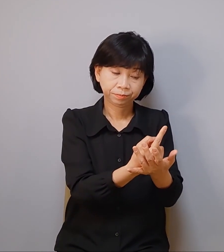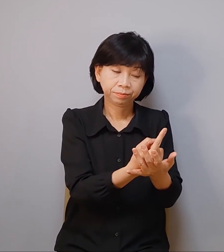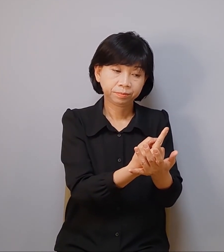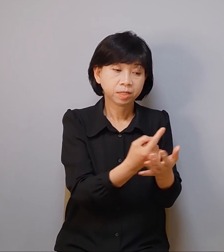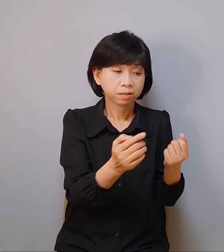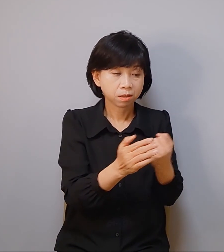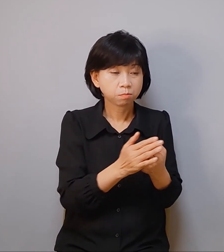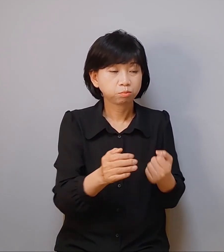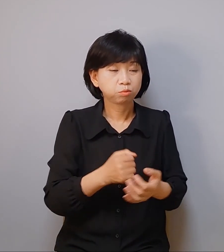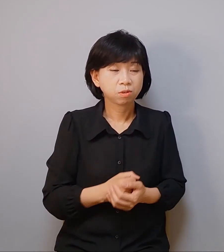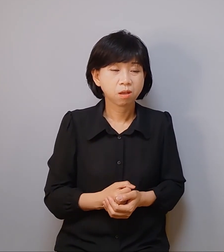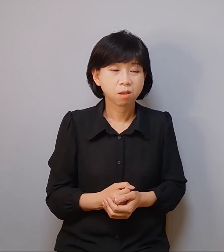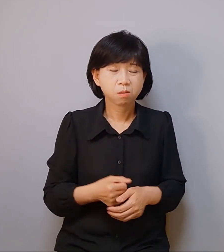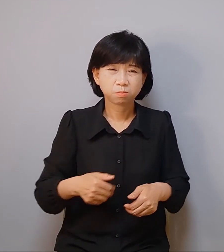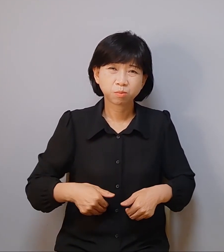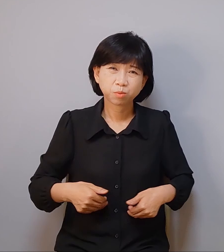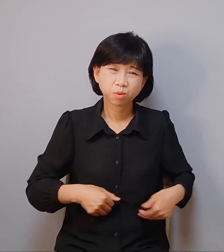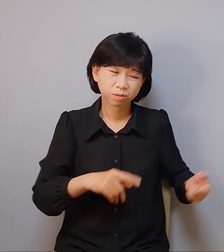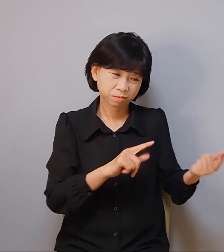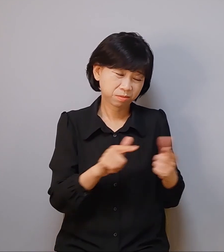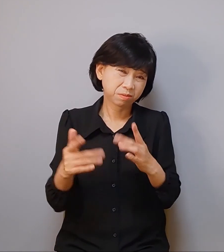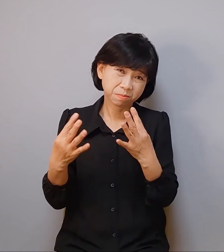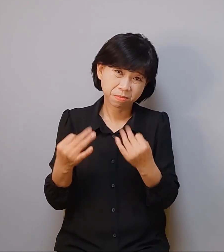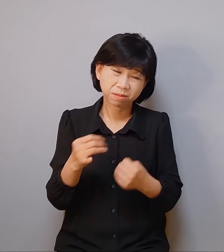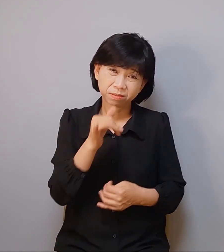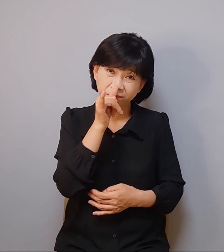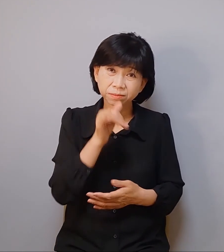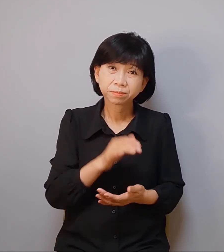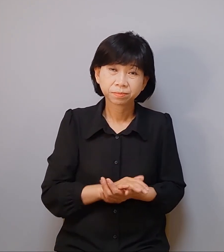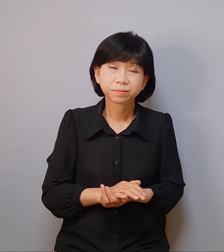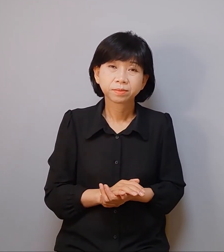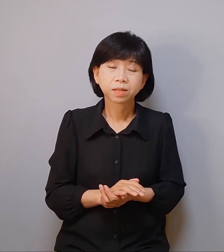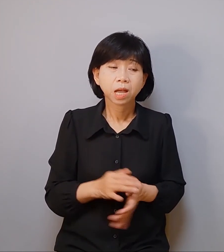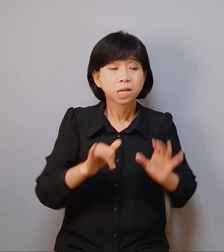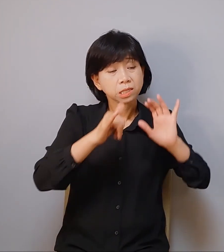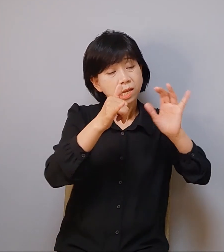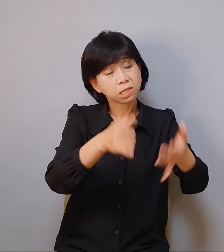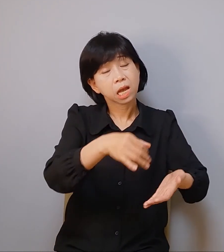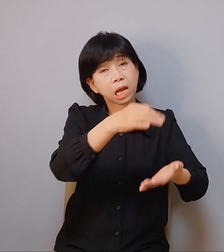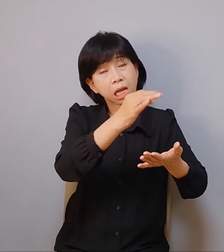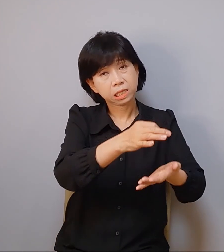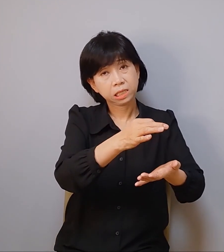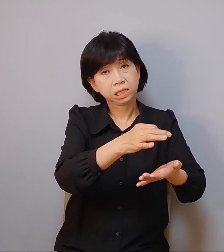저조차도 마찬가지예요. 세상의 중요한 가치들이 정말 중요한가?